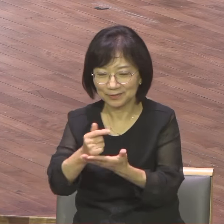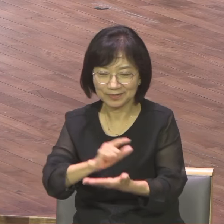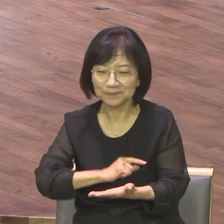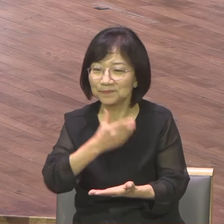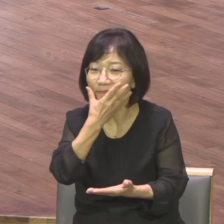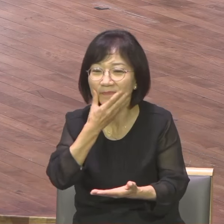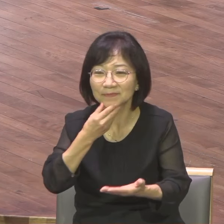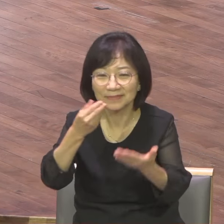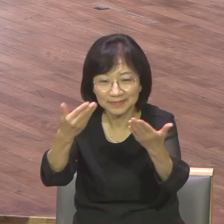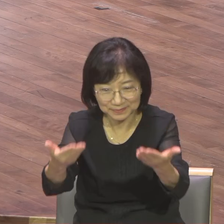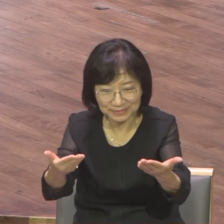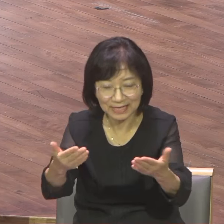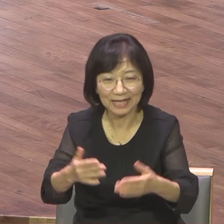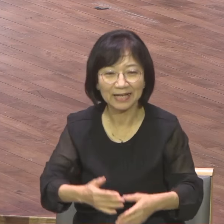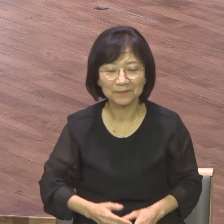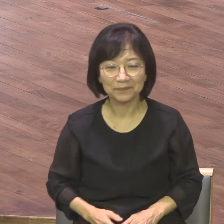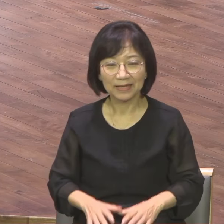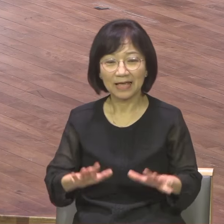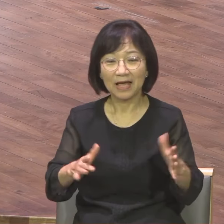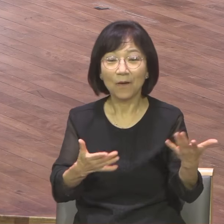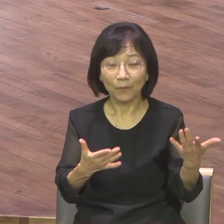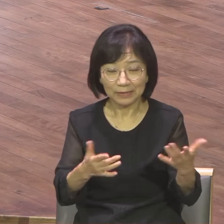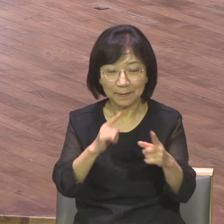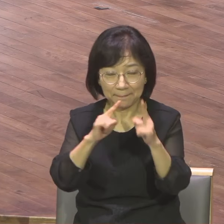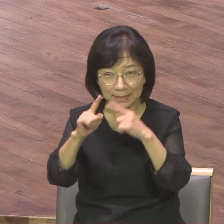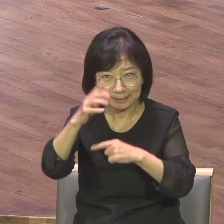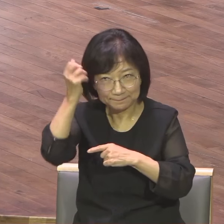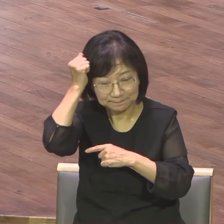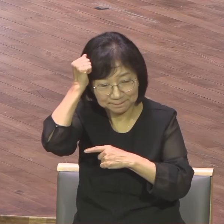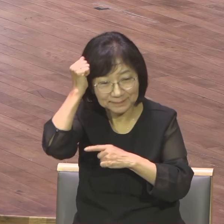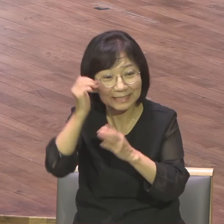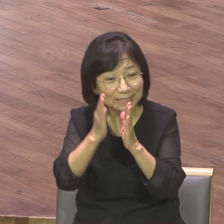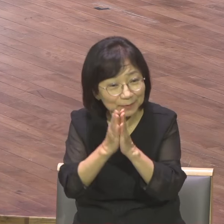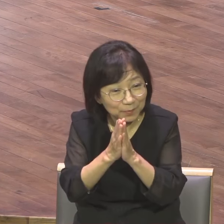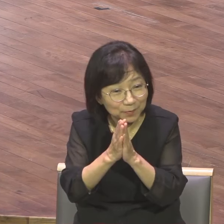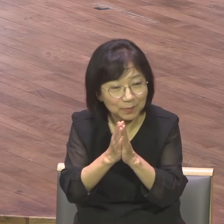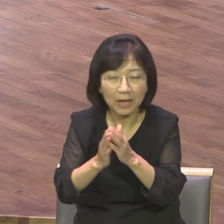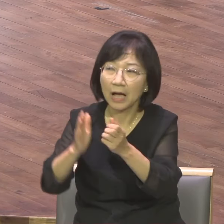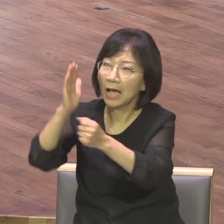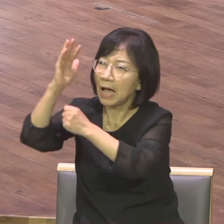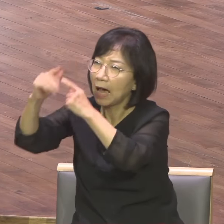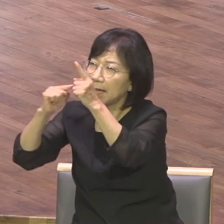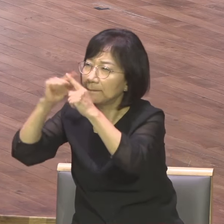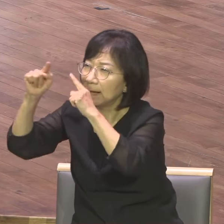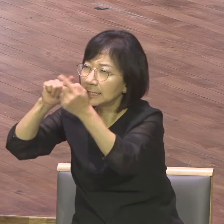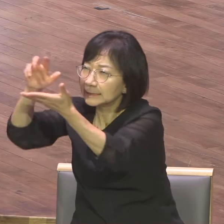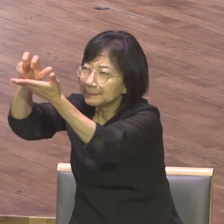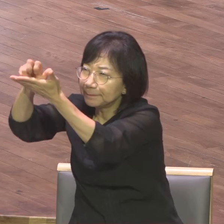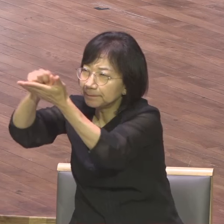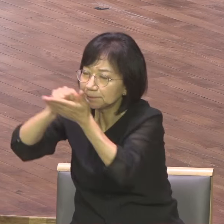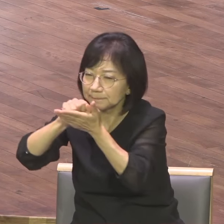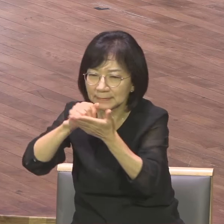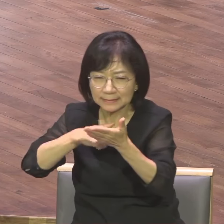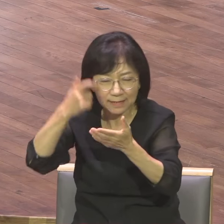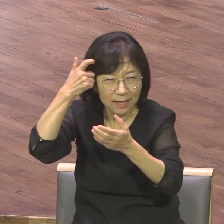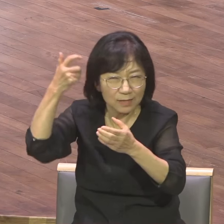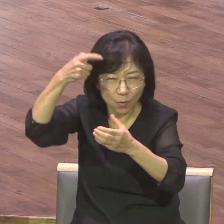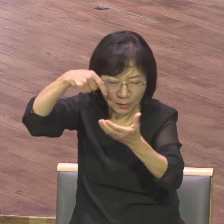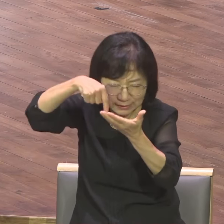축복합니다. 주신 말씀 붙잡고 기도하겠습니다. 말씀이 내 영혼 속에 뿌리 내려가야